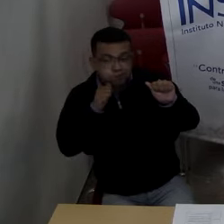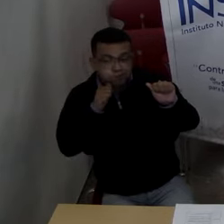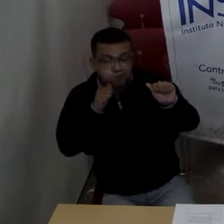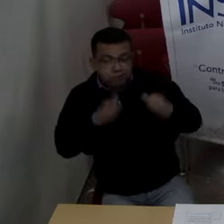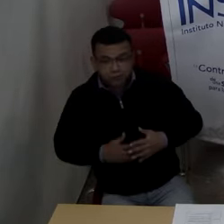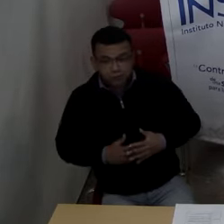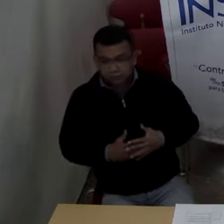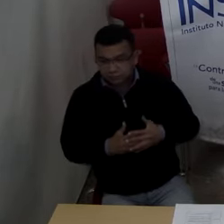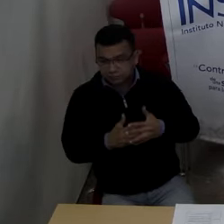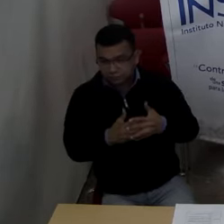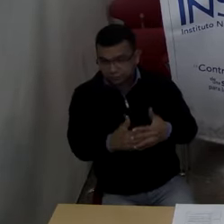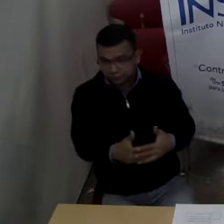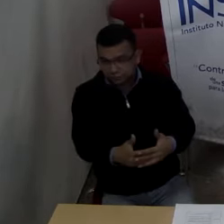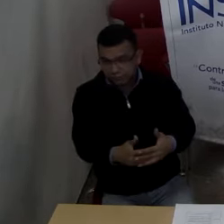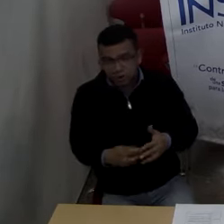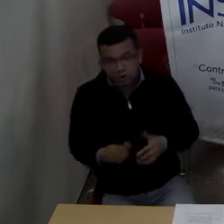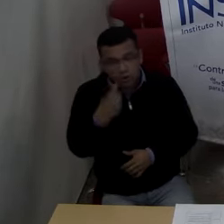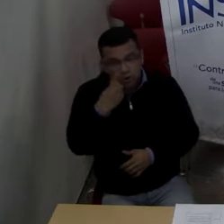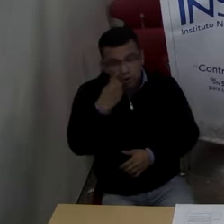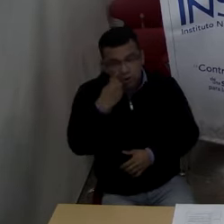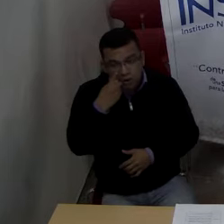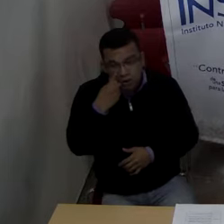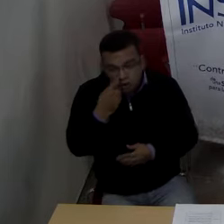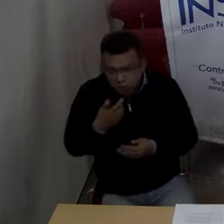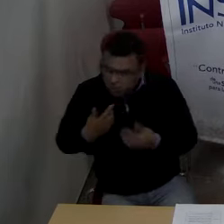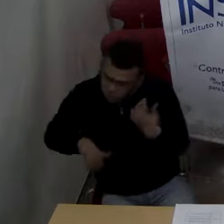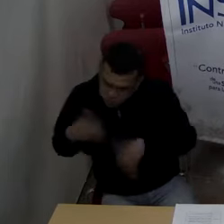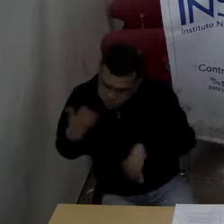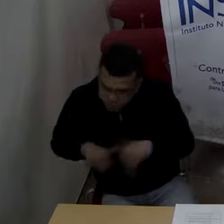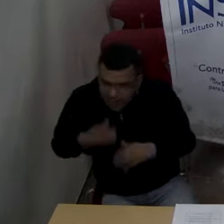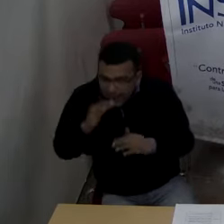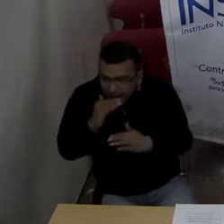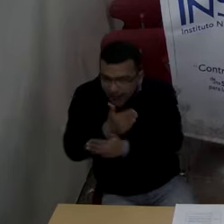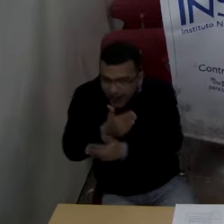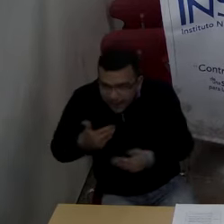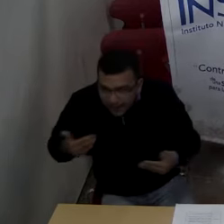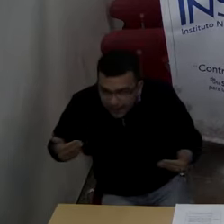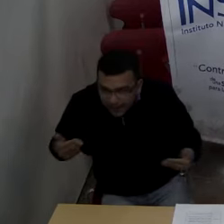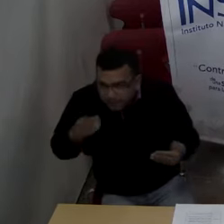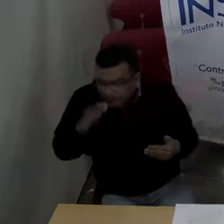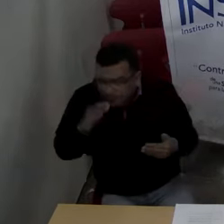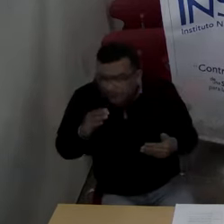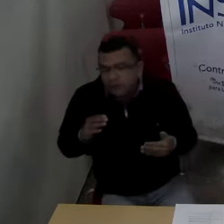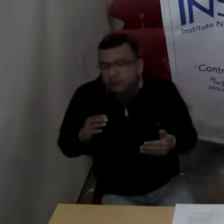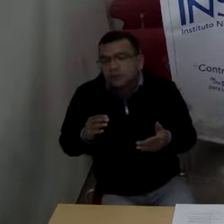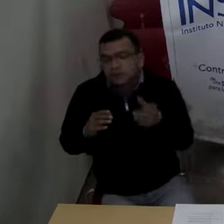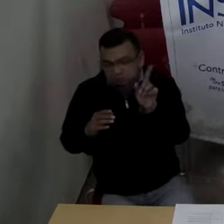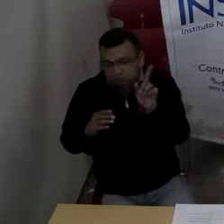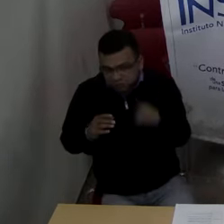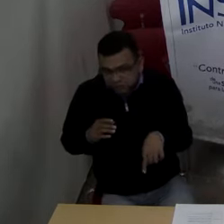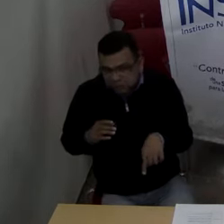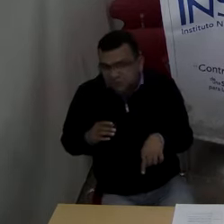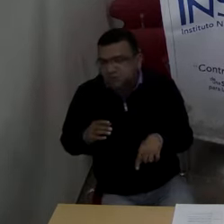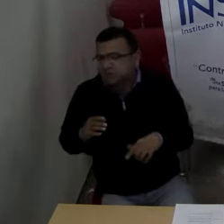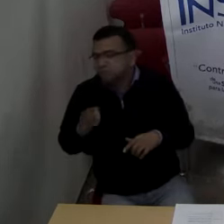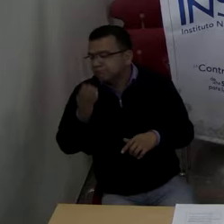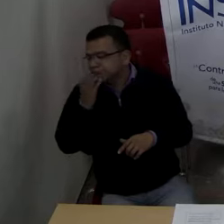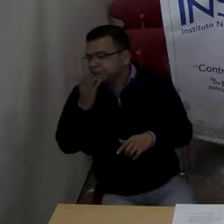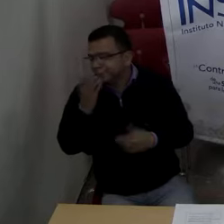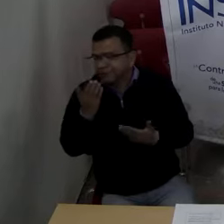domésticos, especialmente gatos y perros. ¿Pero por qué? Ustedes recuerdan que a uno le